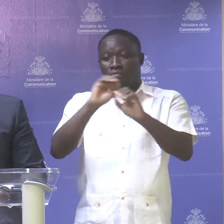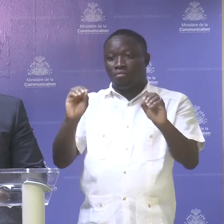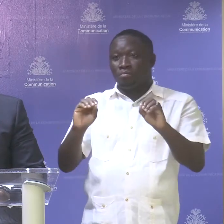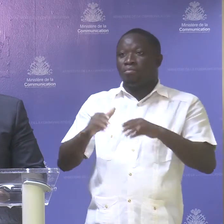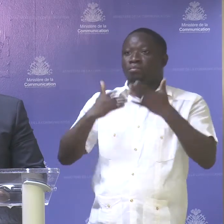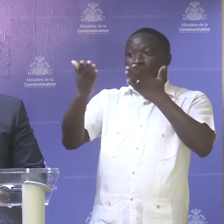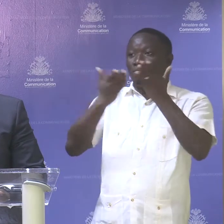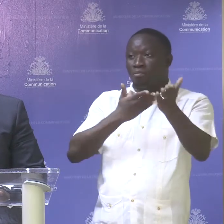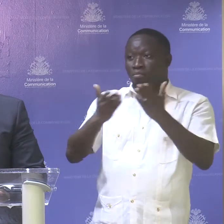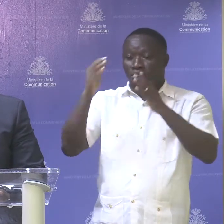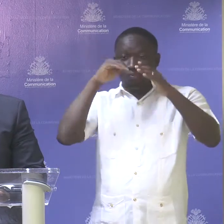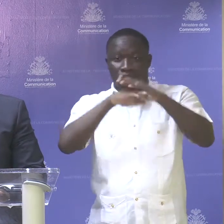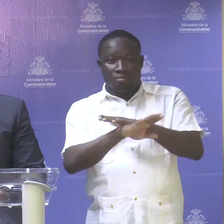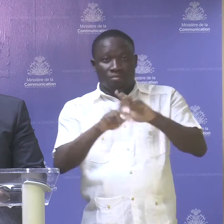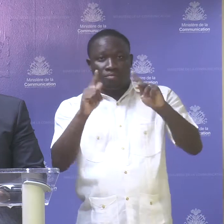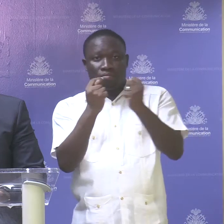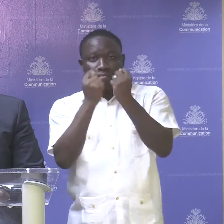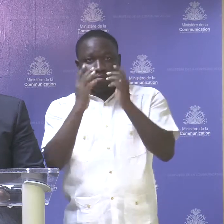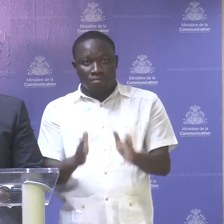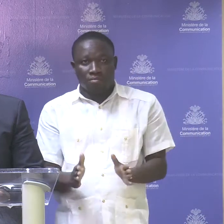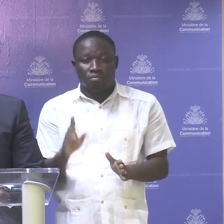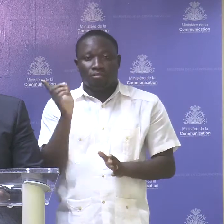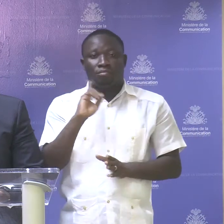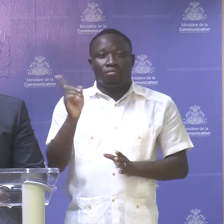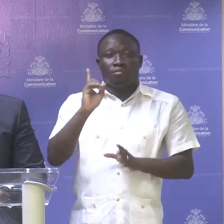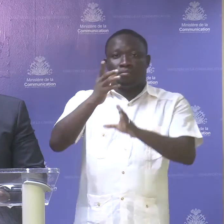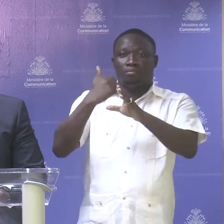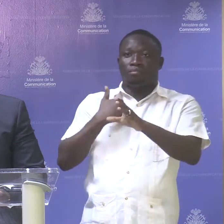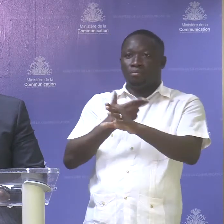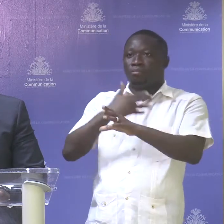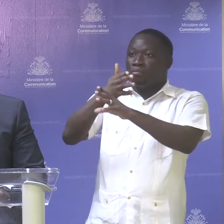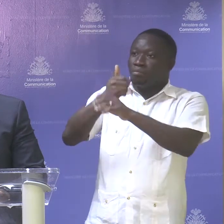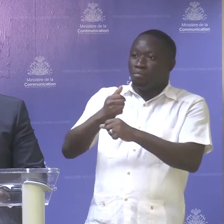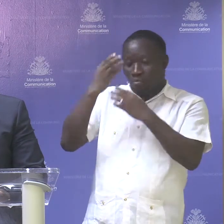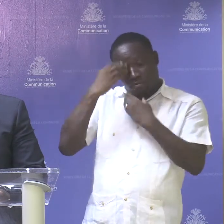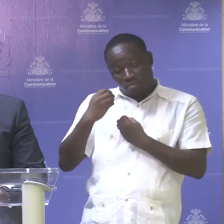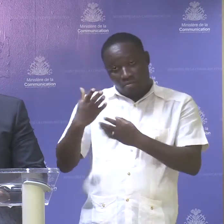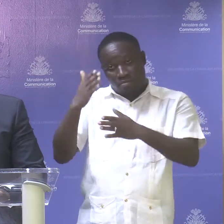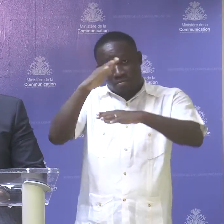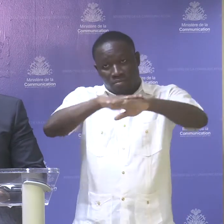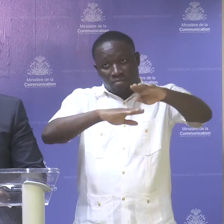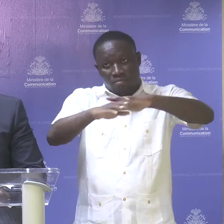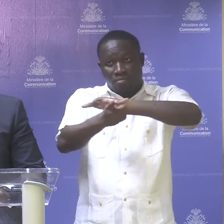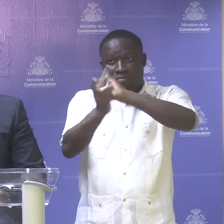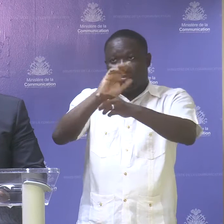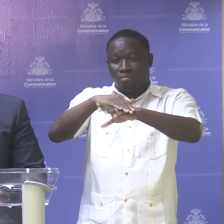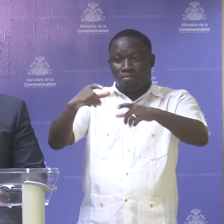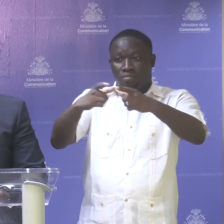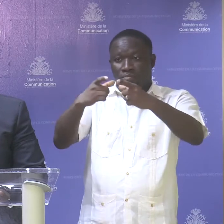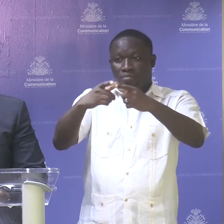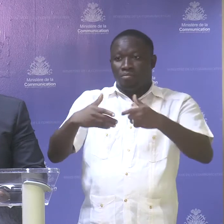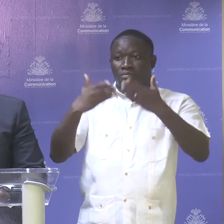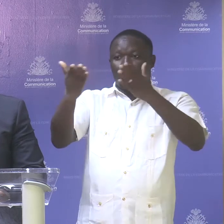côté non enregistré citoyen. Non bail service côté non pas doléance dans mais basé sur changement y a fait sur carte. Non